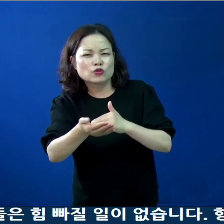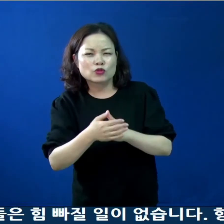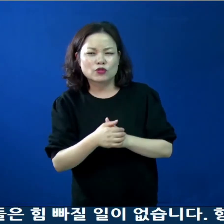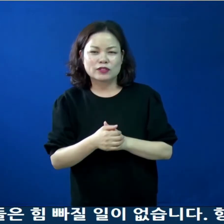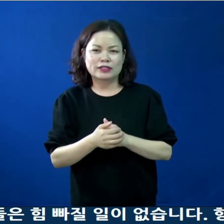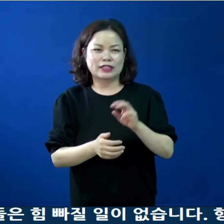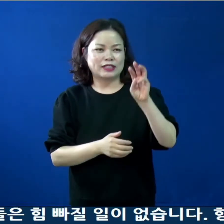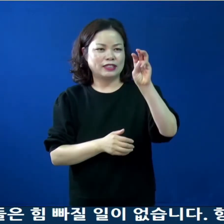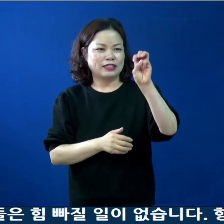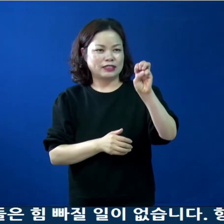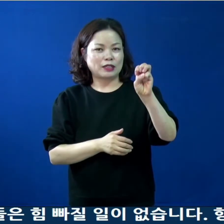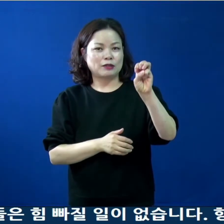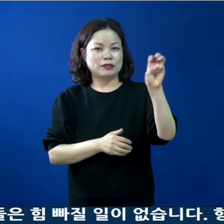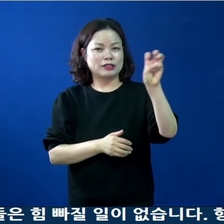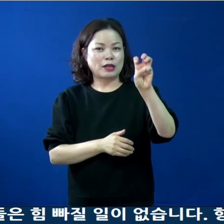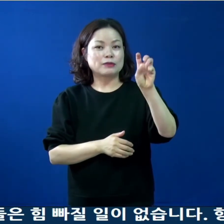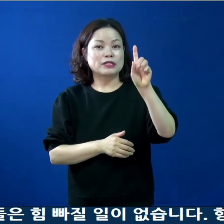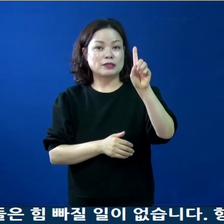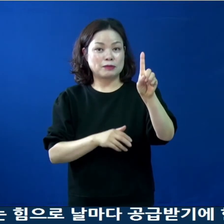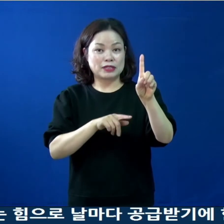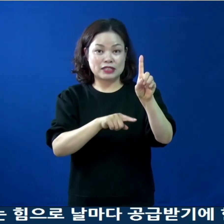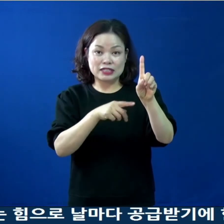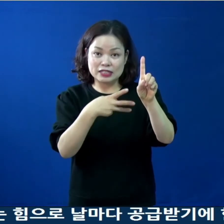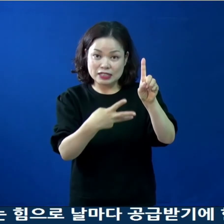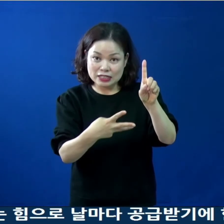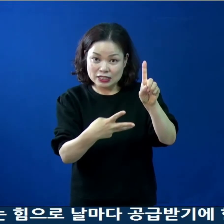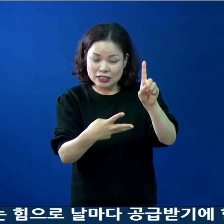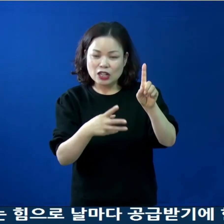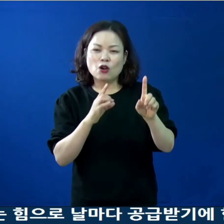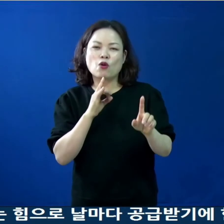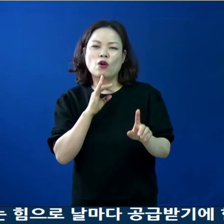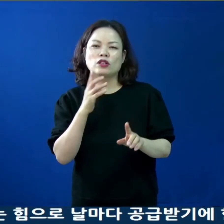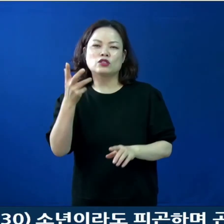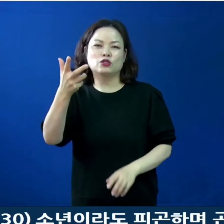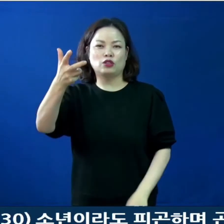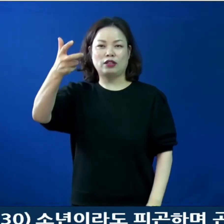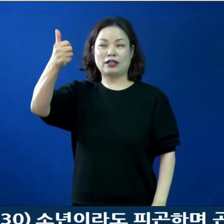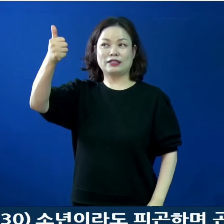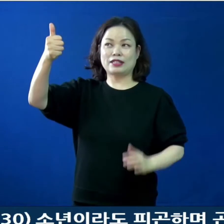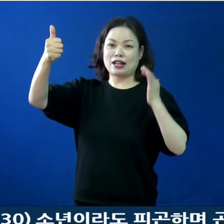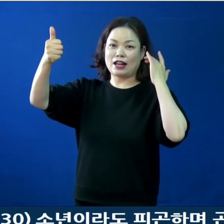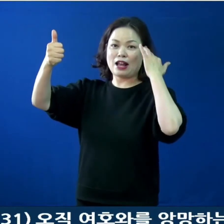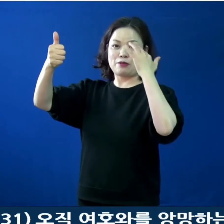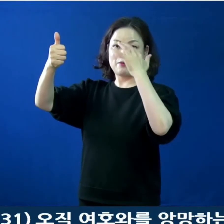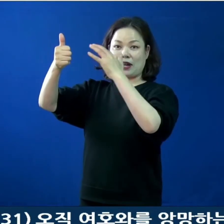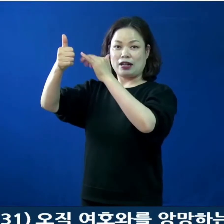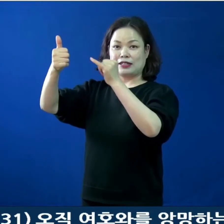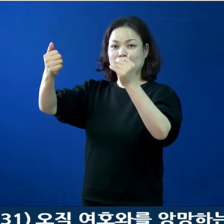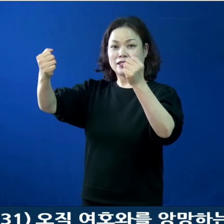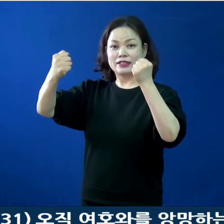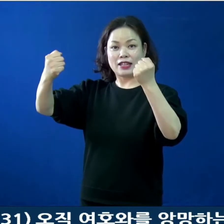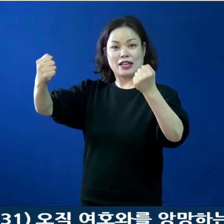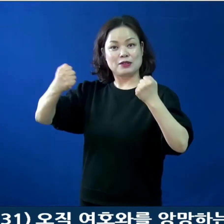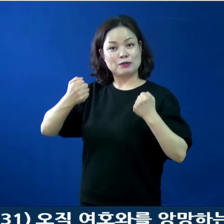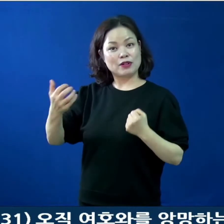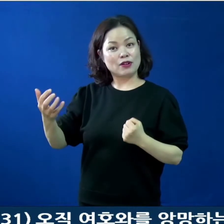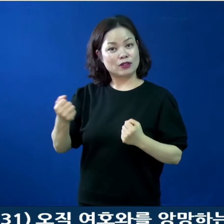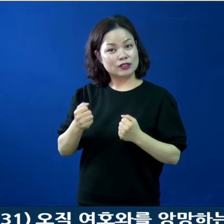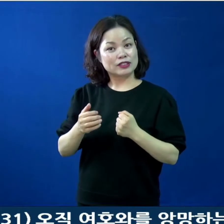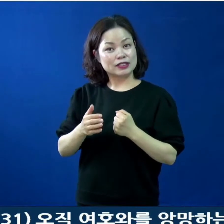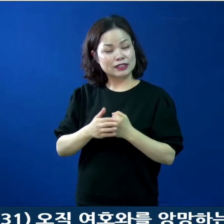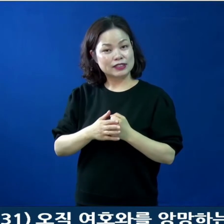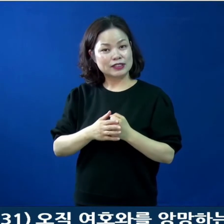우리 31절인데 한 번 더 읽겠습니다. 시작. 오직 여호와를 앙망하는 자는 새 힘을